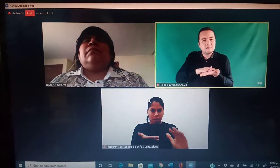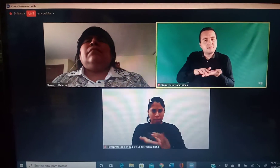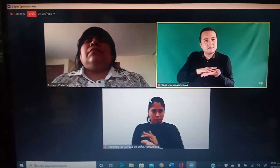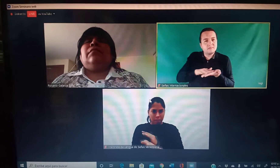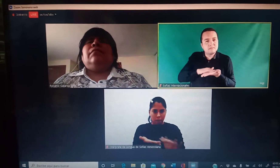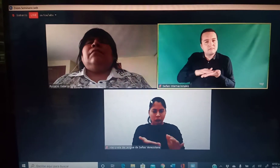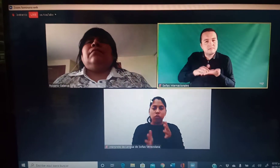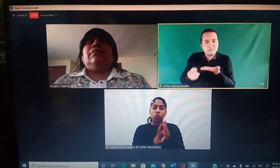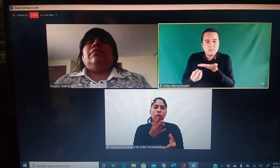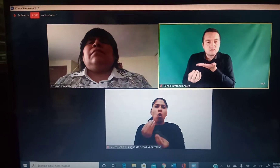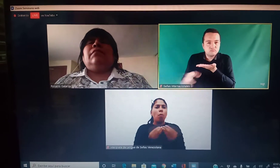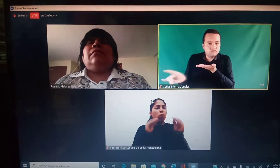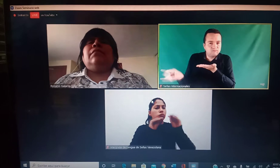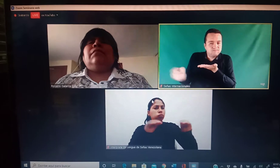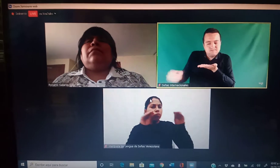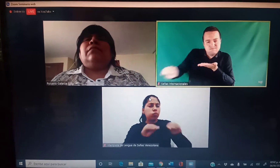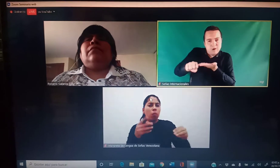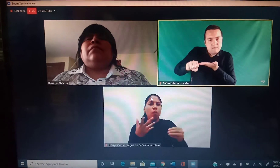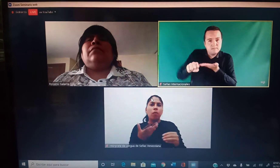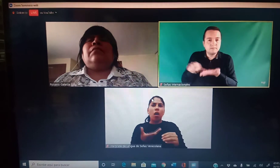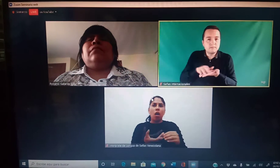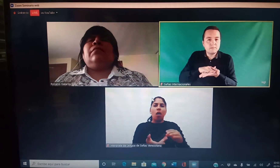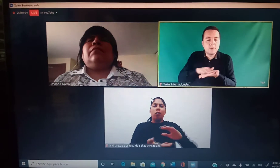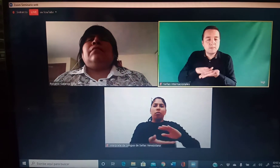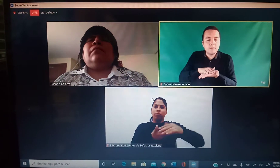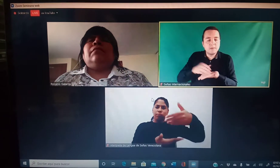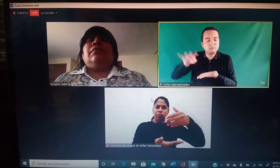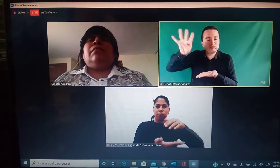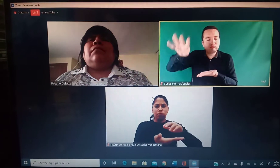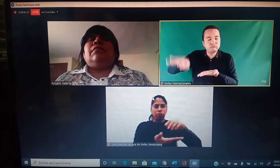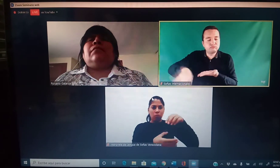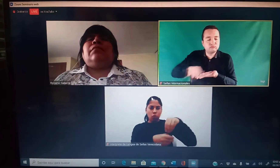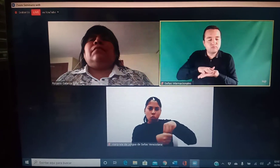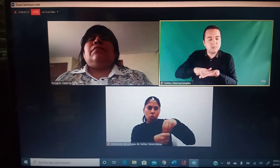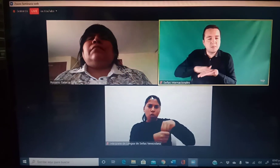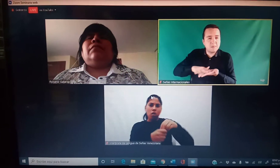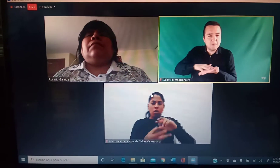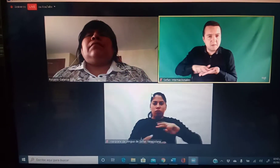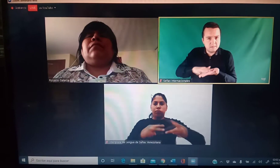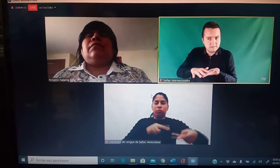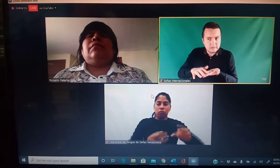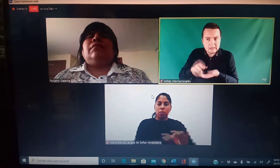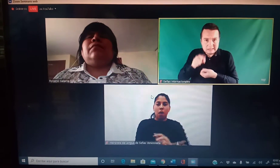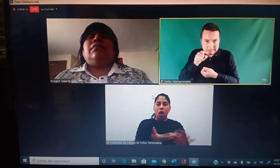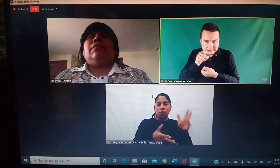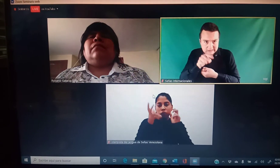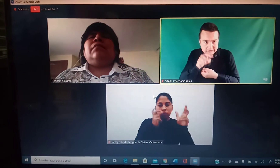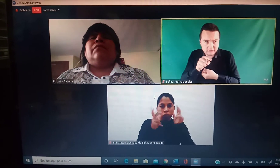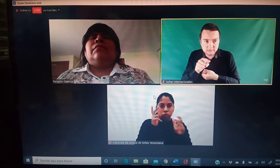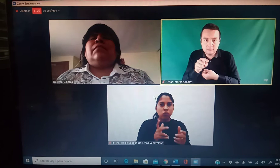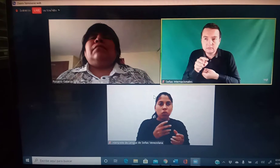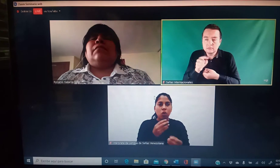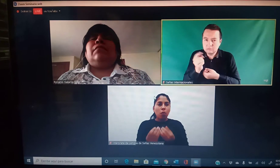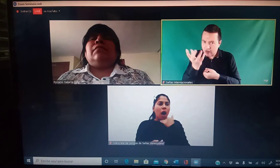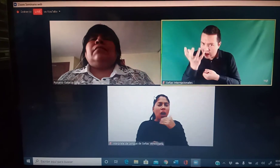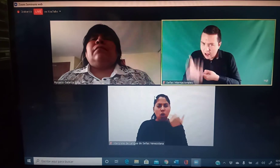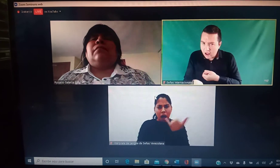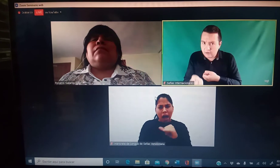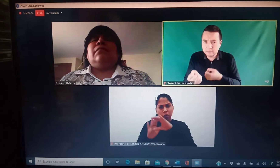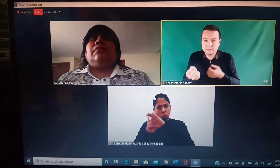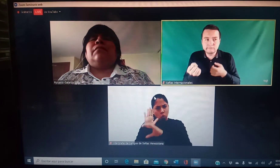braille computarizado, ya hay algunas, si habrá alguna iniciativa o algún curso, ya sea en línea